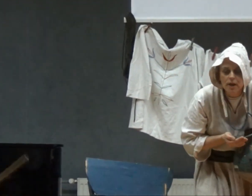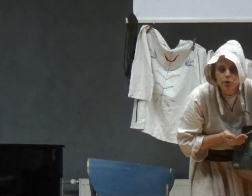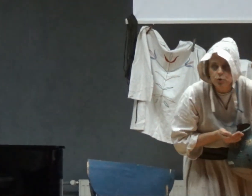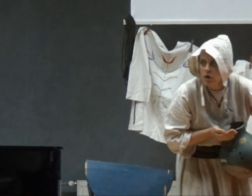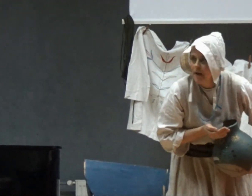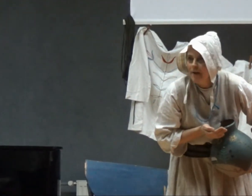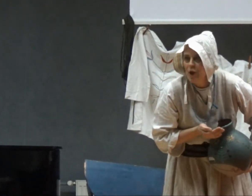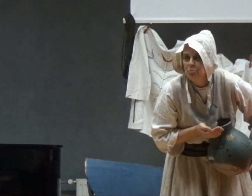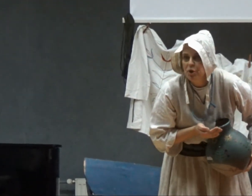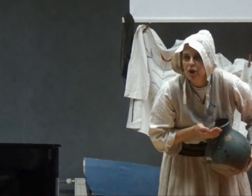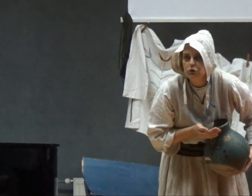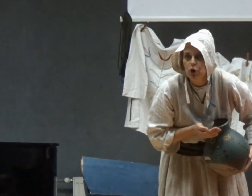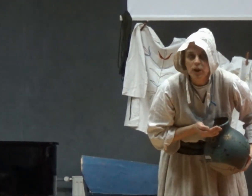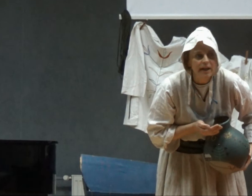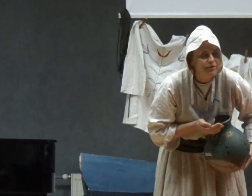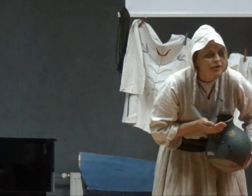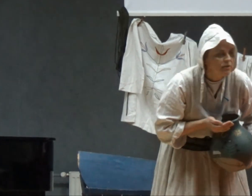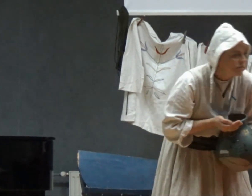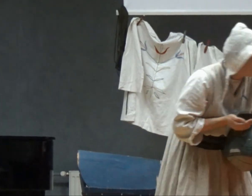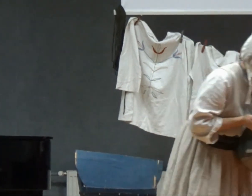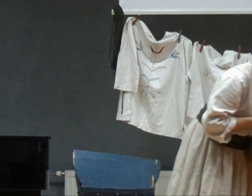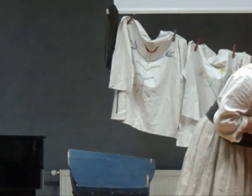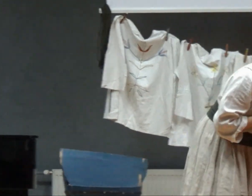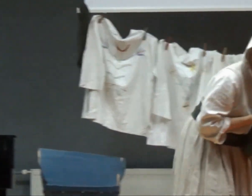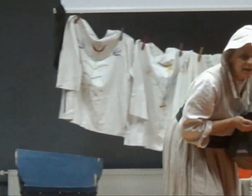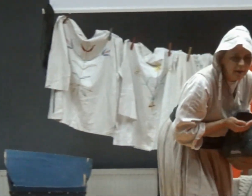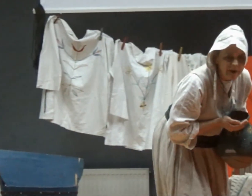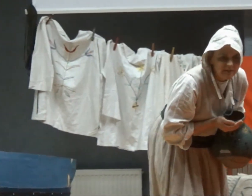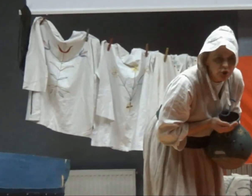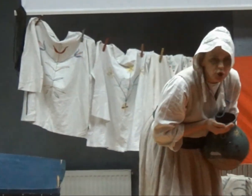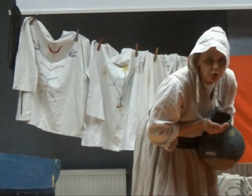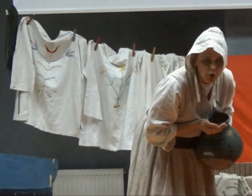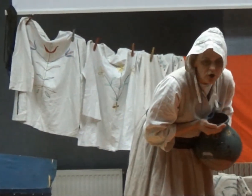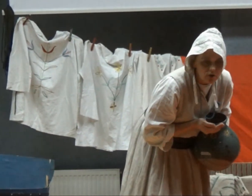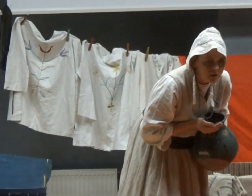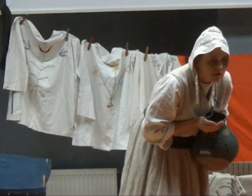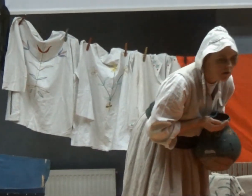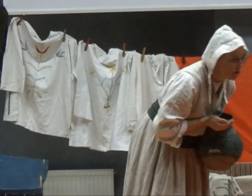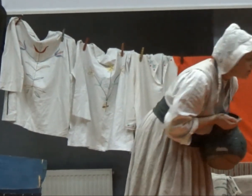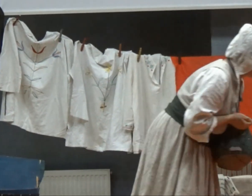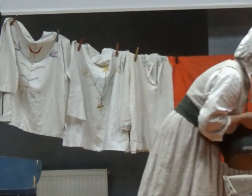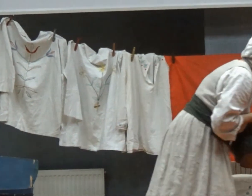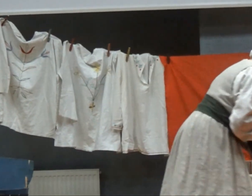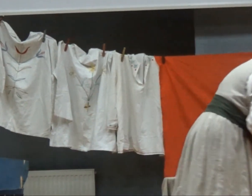Žalčiuk, žalčiuk, pieno naktį, vaikai nematė